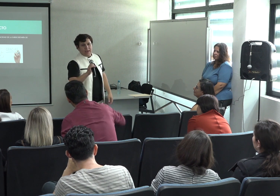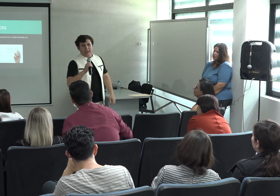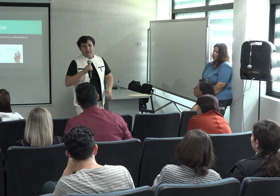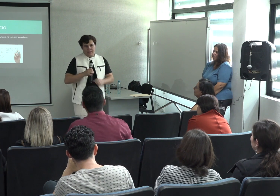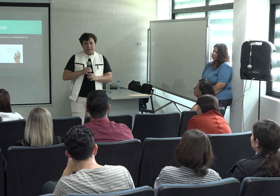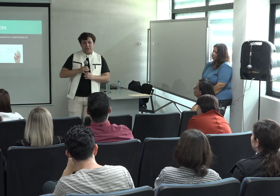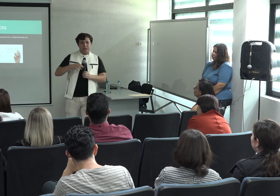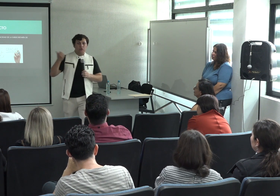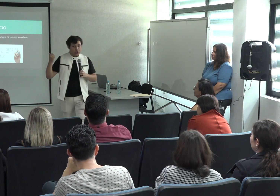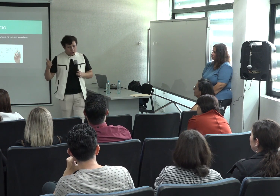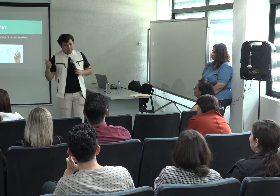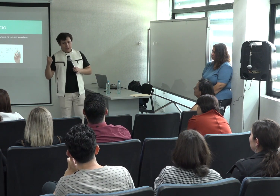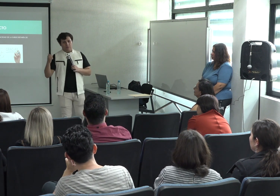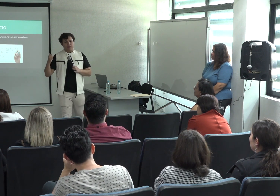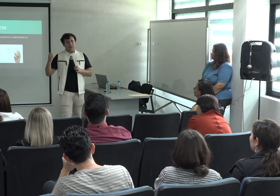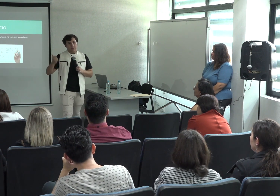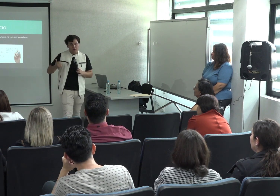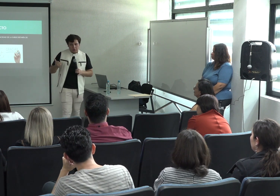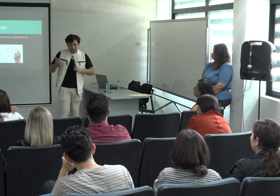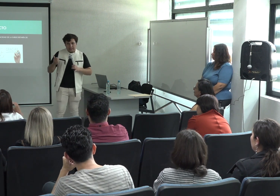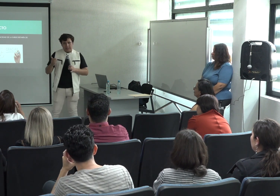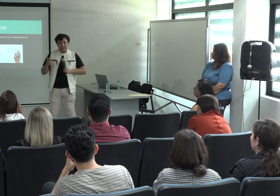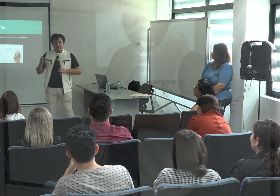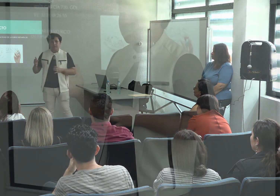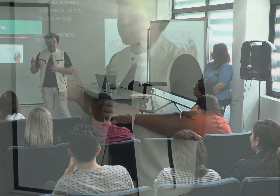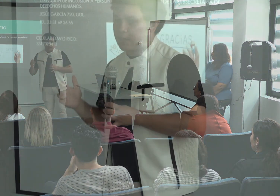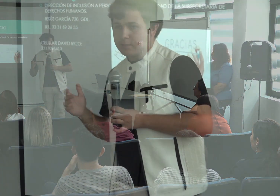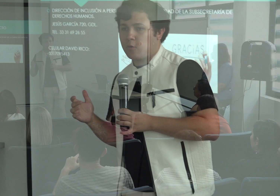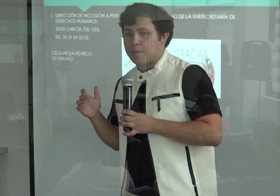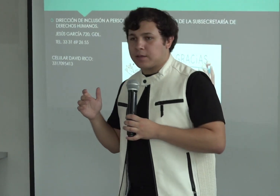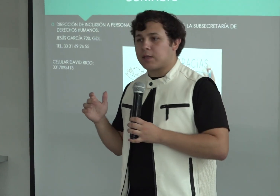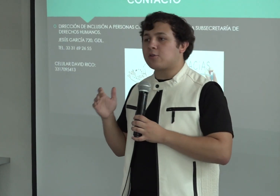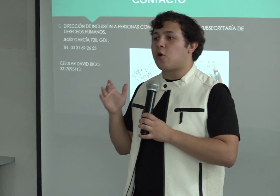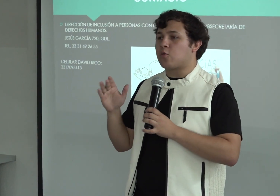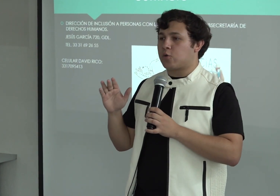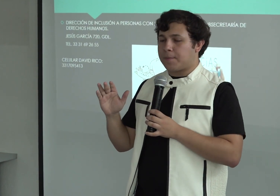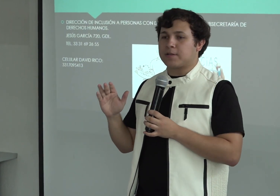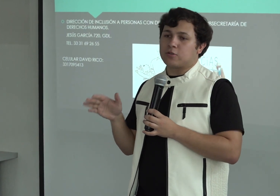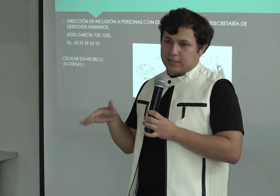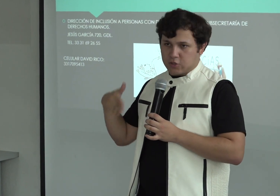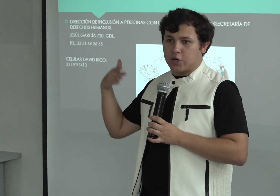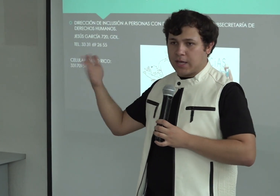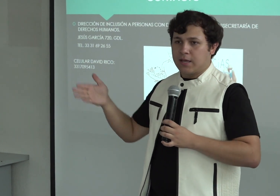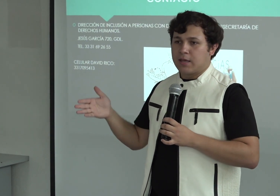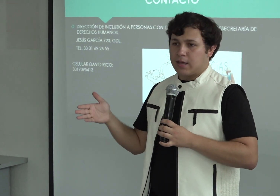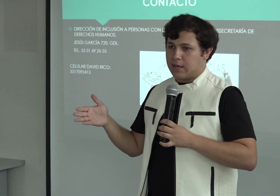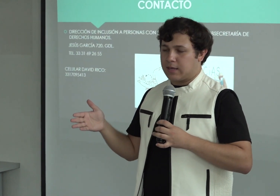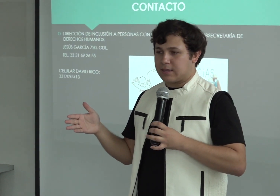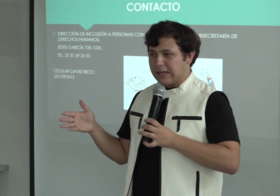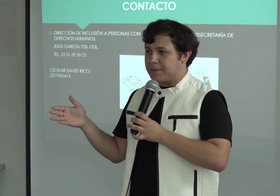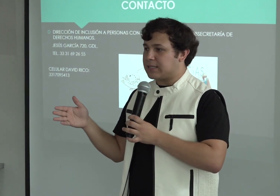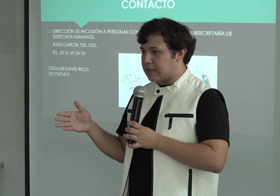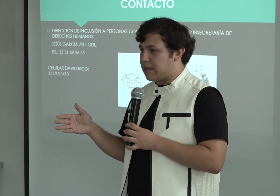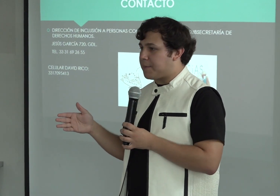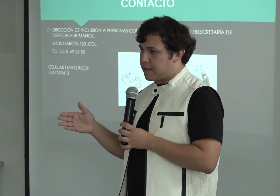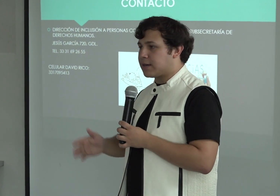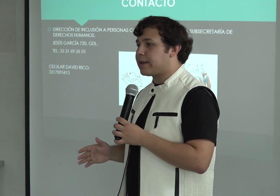En la Dirección de Inclusión hemos dado clases de lengua de señas, obviamente con una persona sorda capacitada para dar